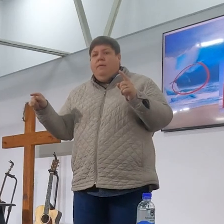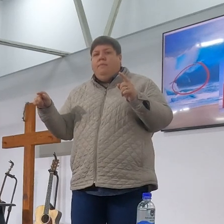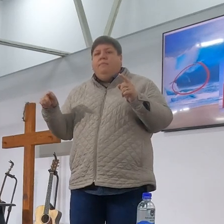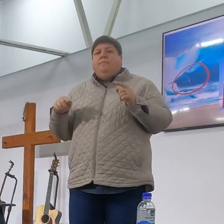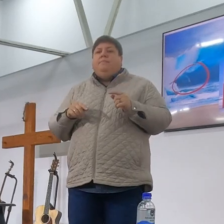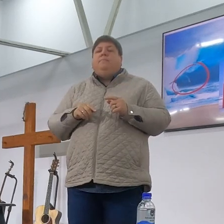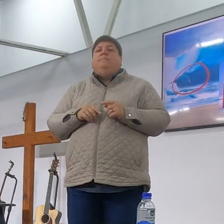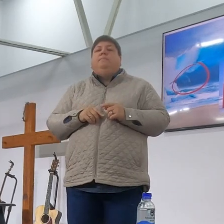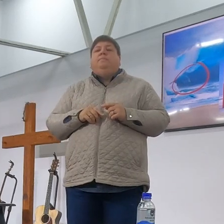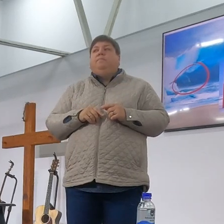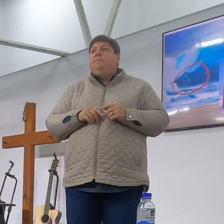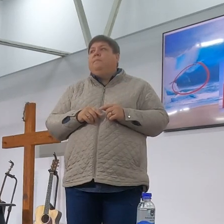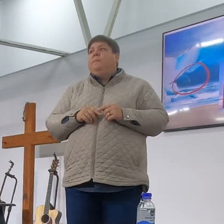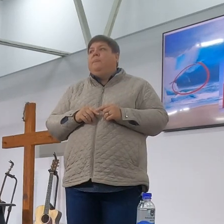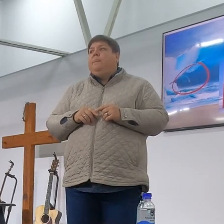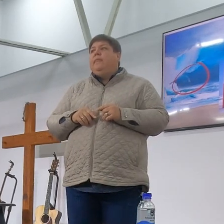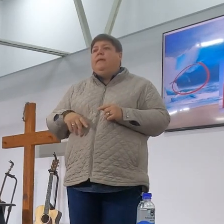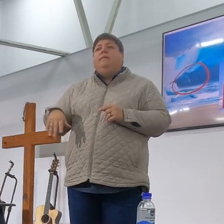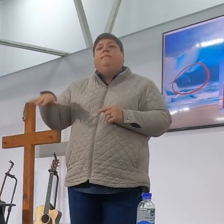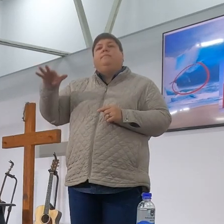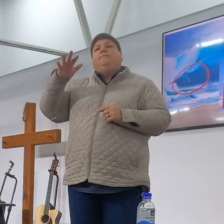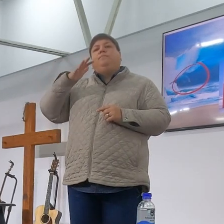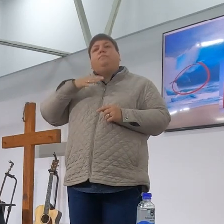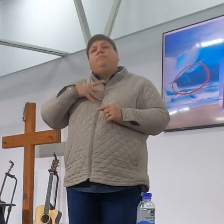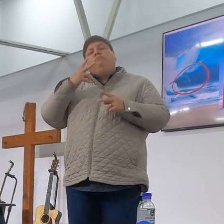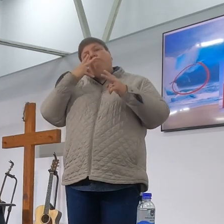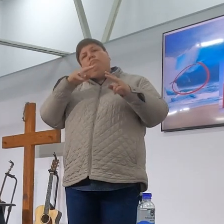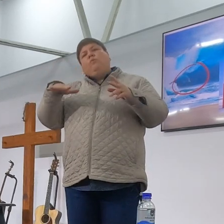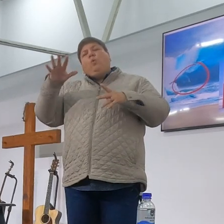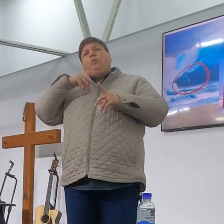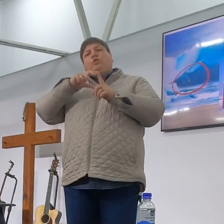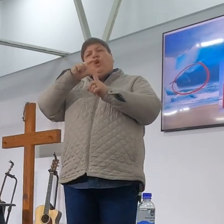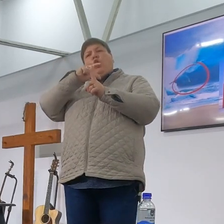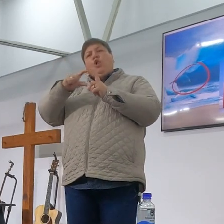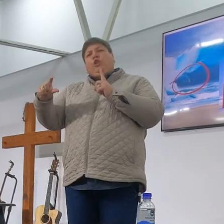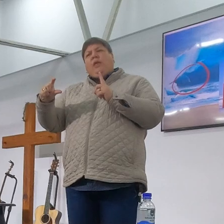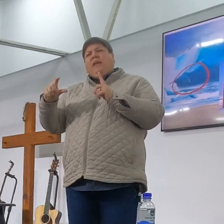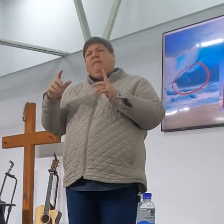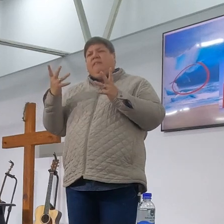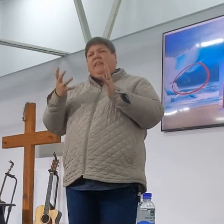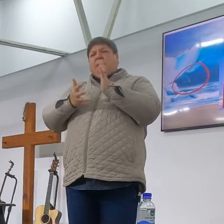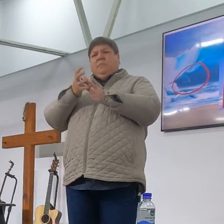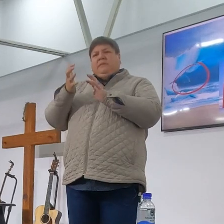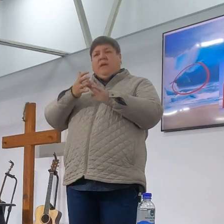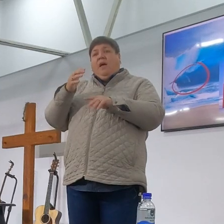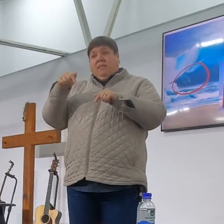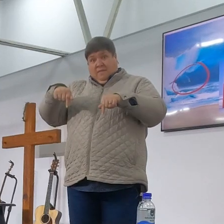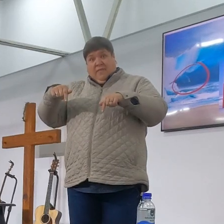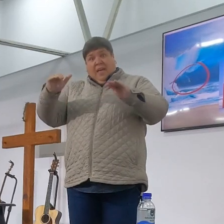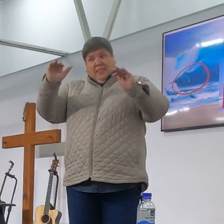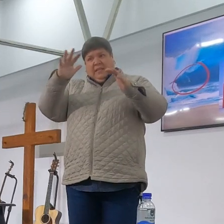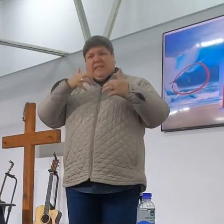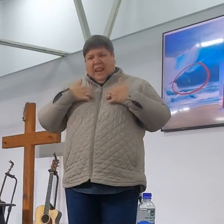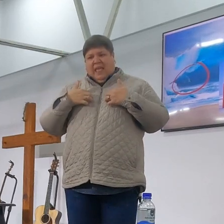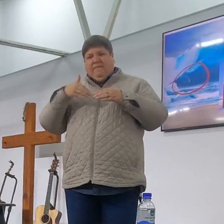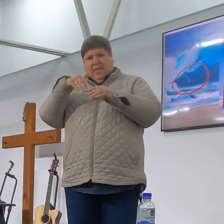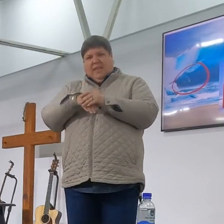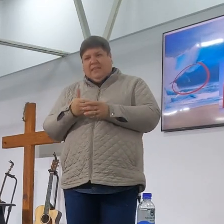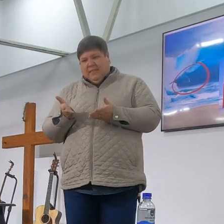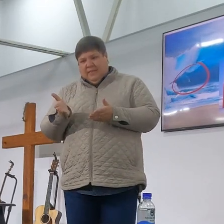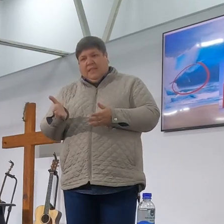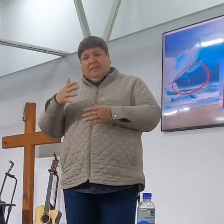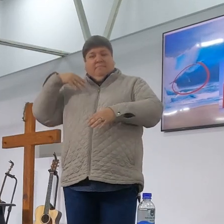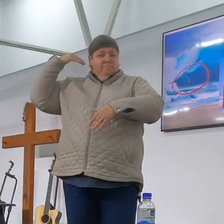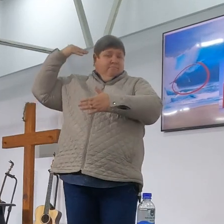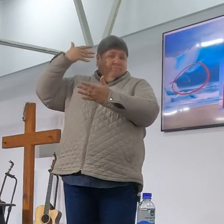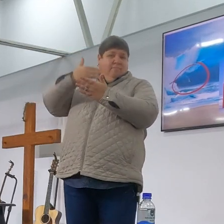En die feit is dat ons in 'n toenemend sekulêre kultuur lewe, en dit is die kultuur waarin ons kinders groot word. Vir die afgelope paar honderd